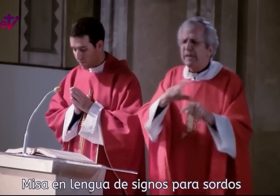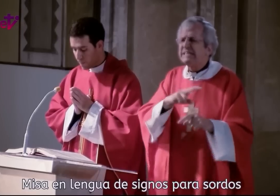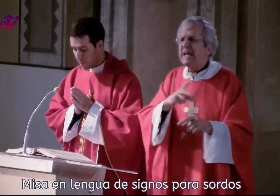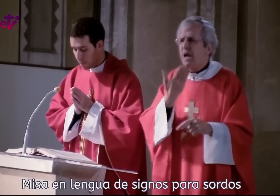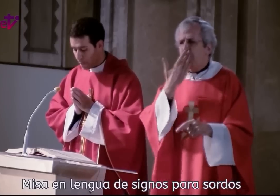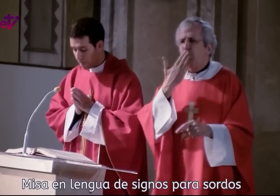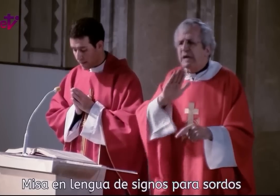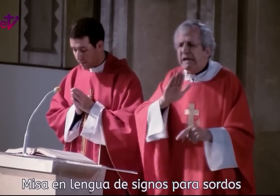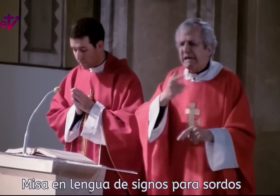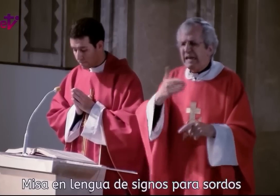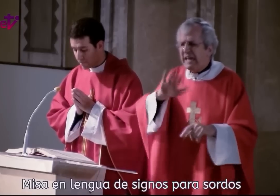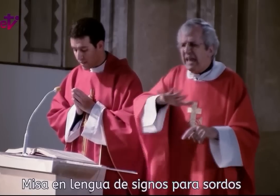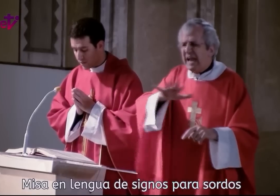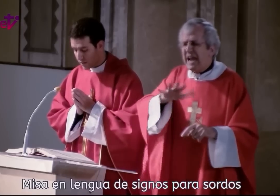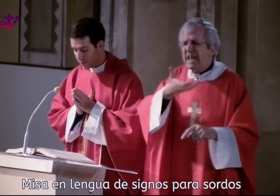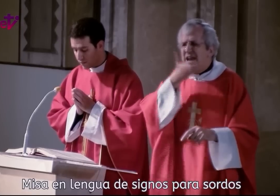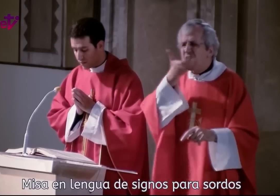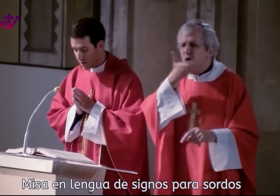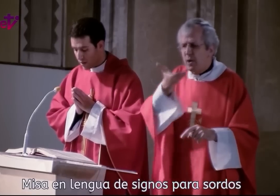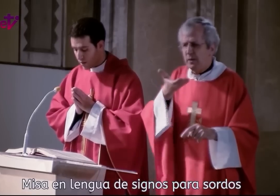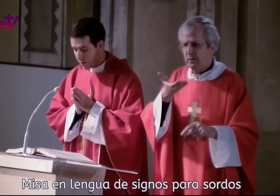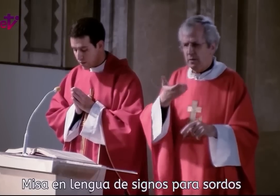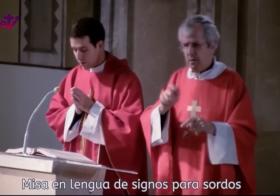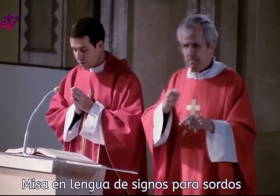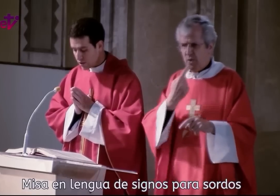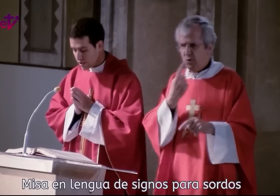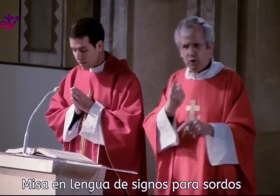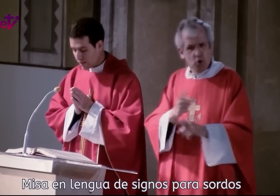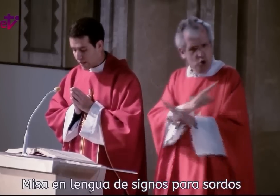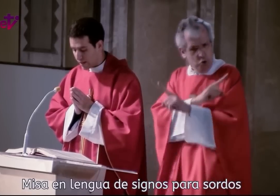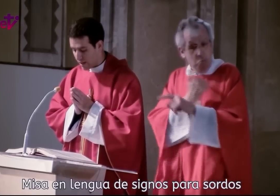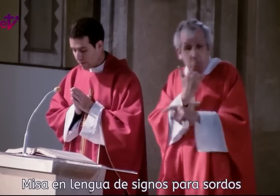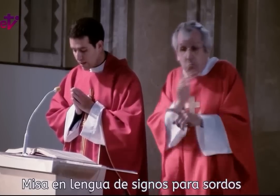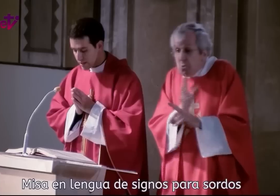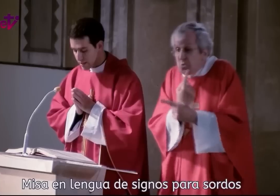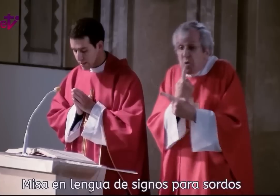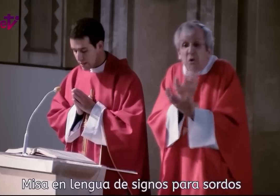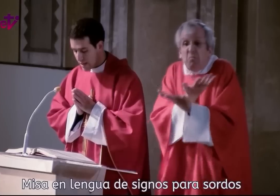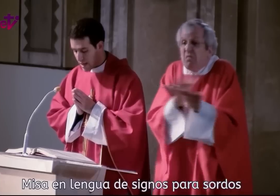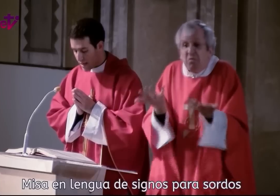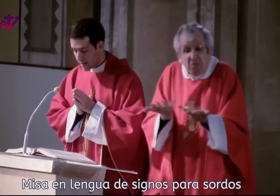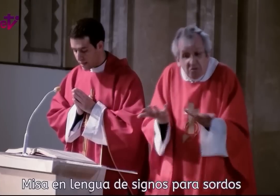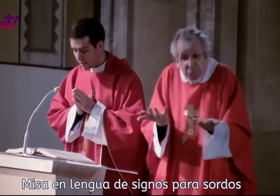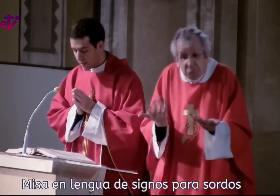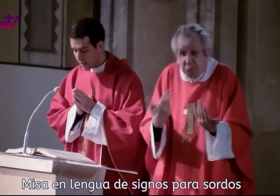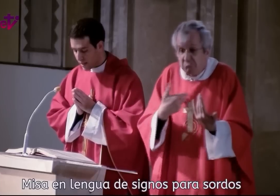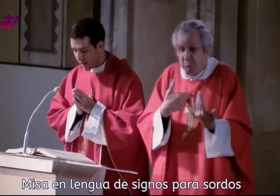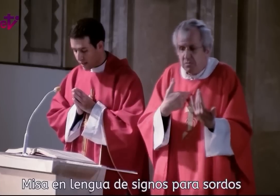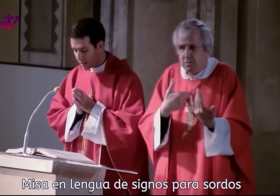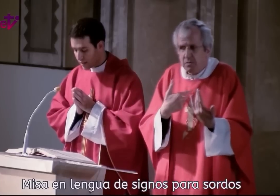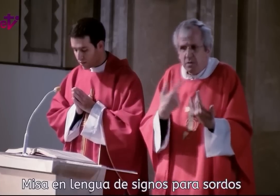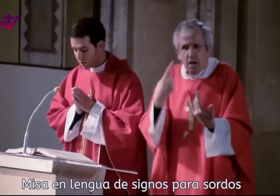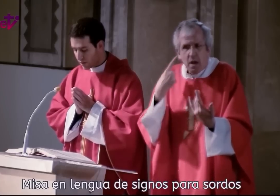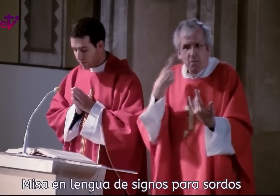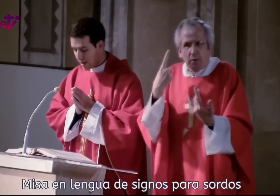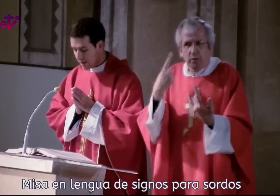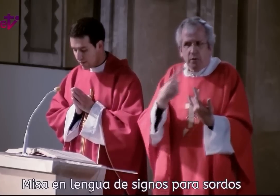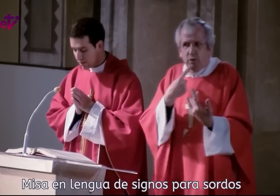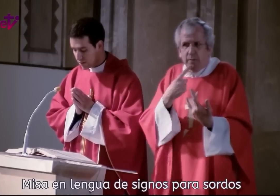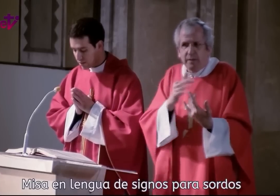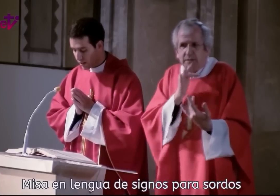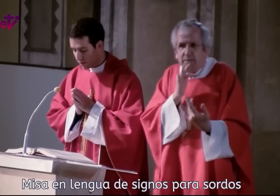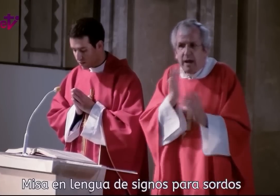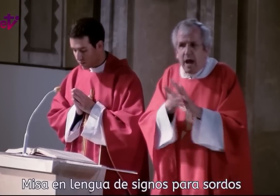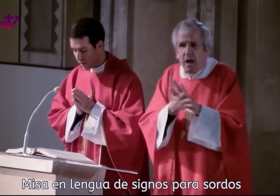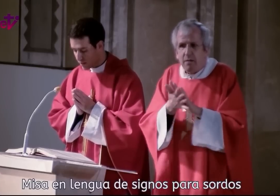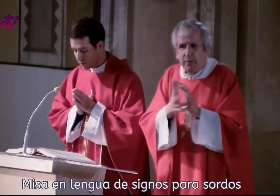Galileo. Pedro dijo: no sé de qué me hablas. Y enseguida, estando todavía él